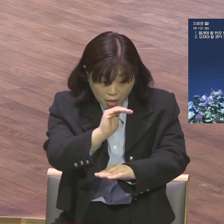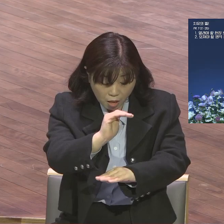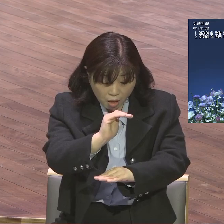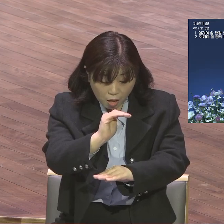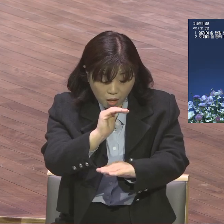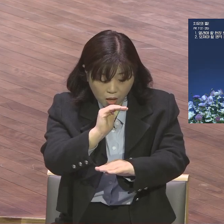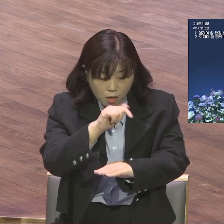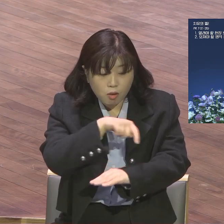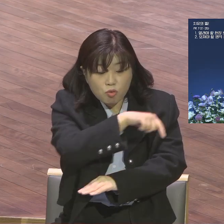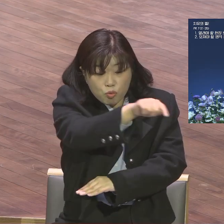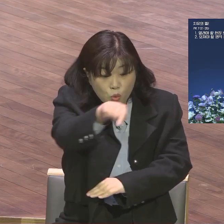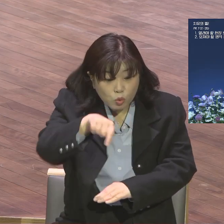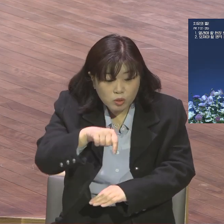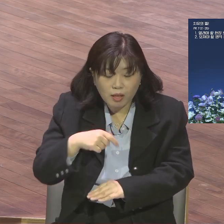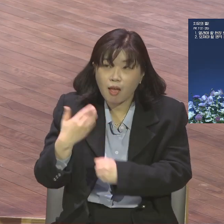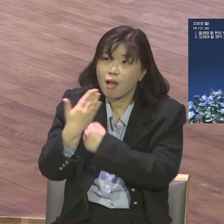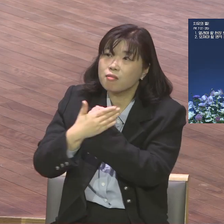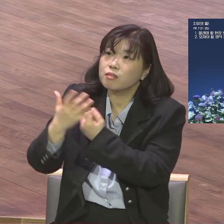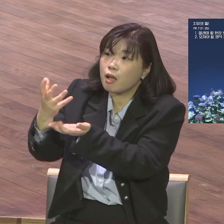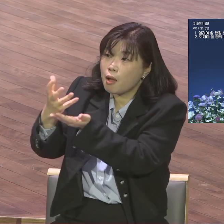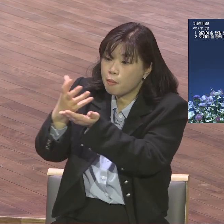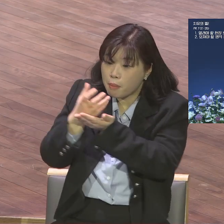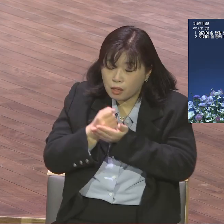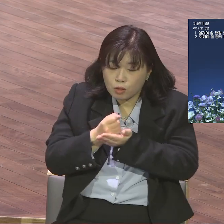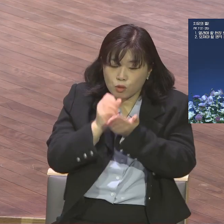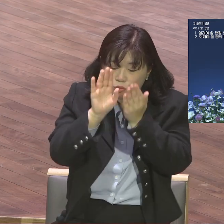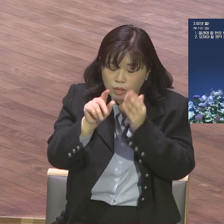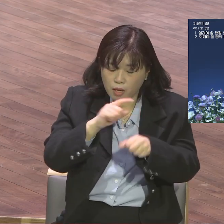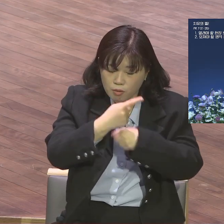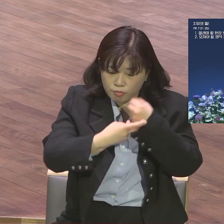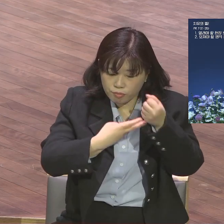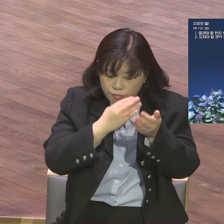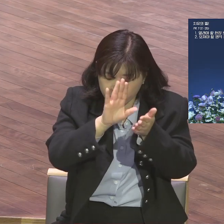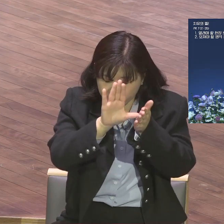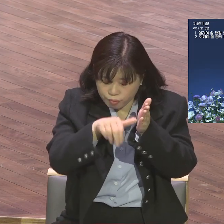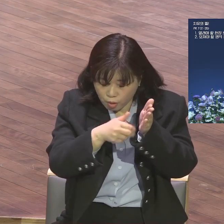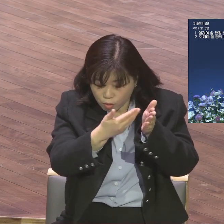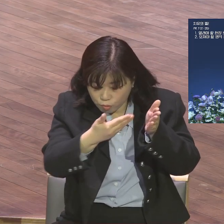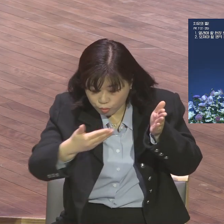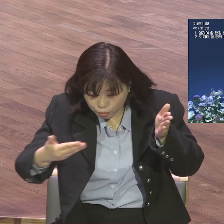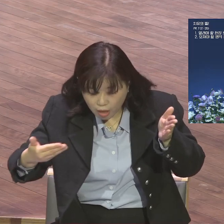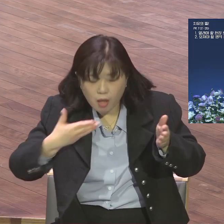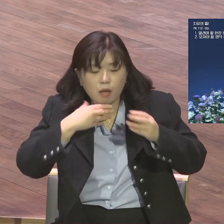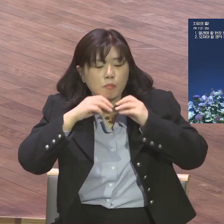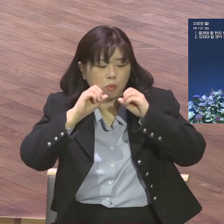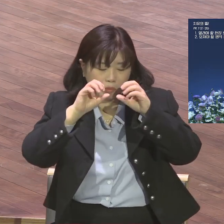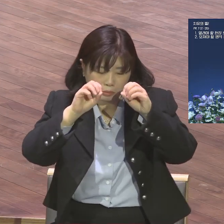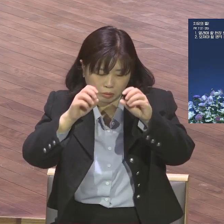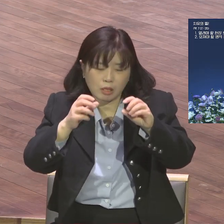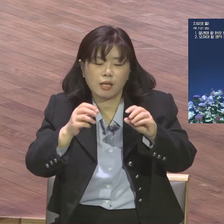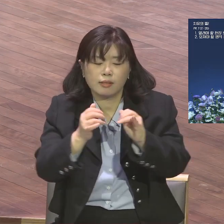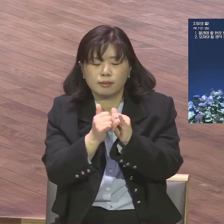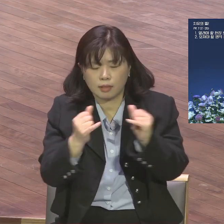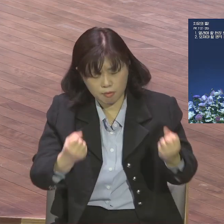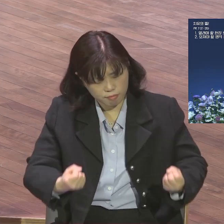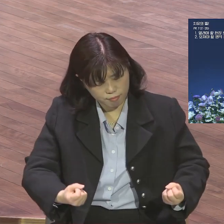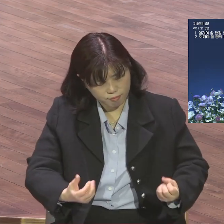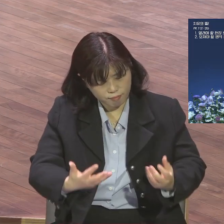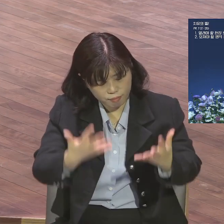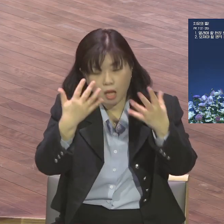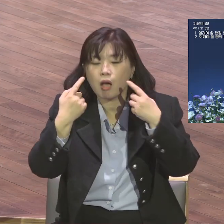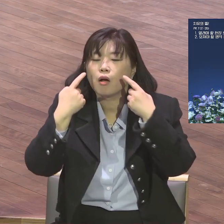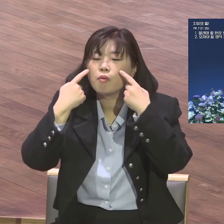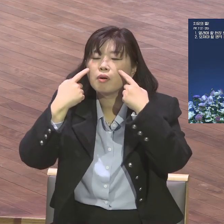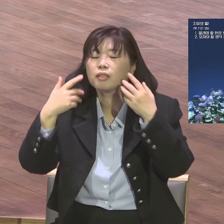그거를 목사들 집회할 때나 대형 집회할 때나 마찬가지로 영접 메시지 한 거예요.